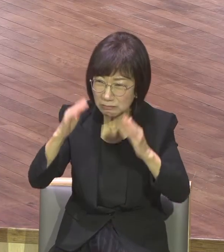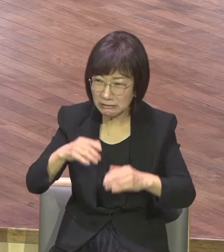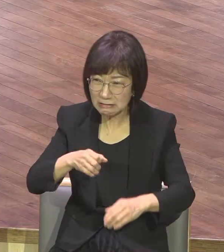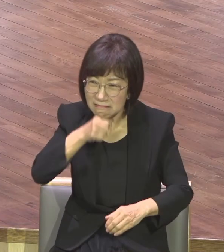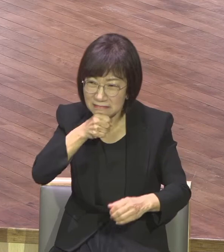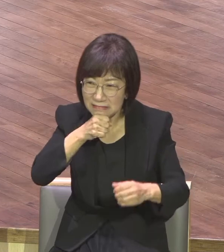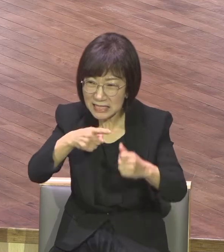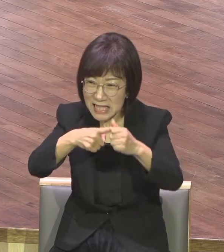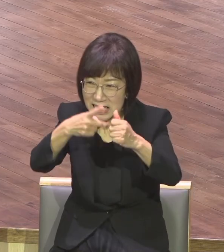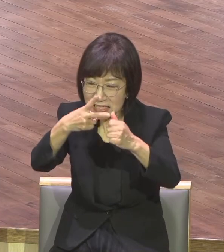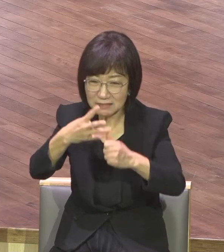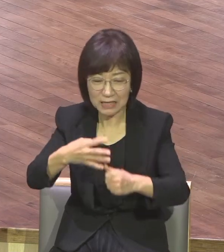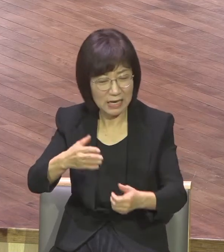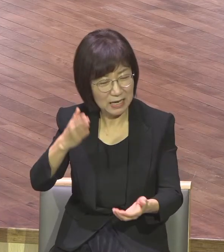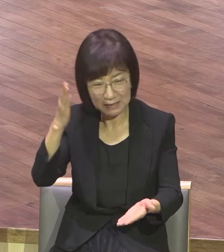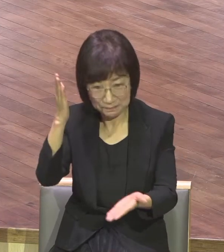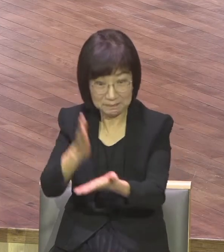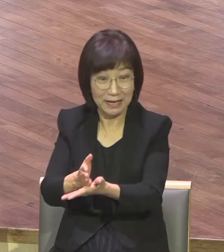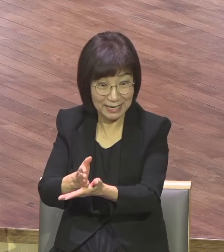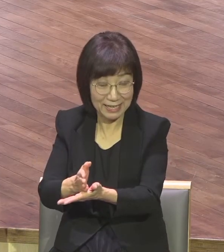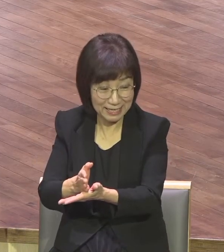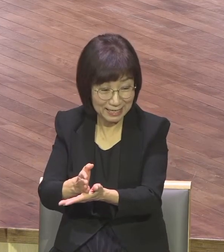마. 그런데요.